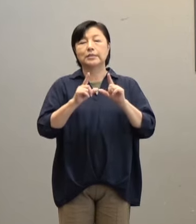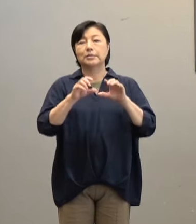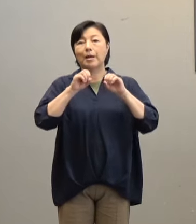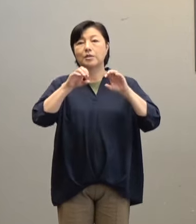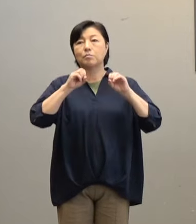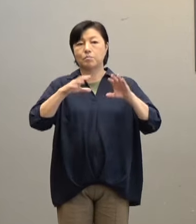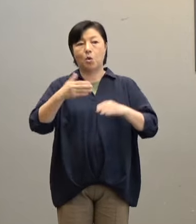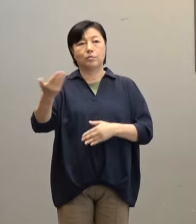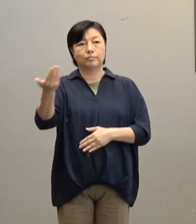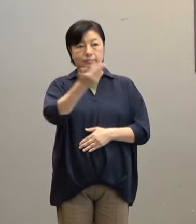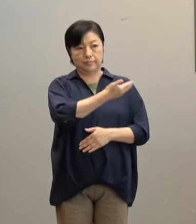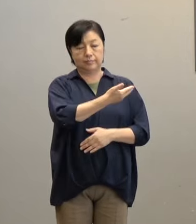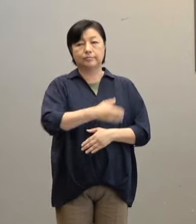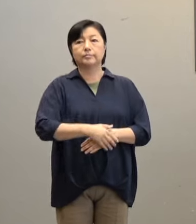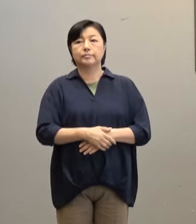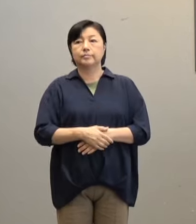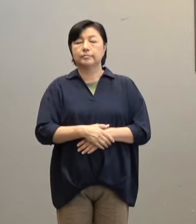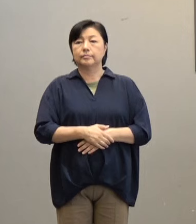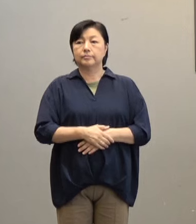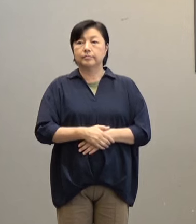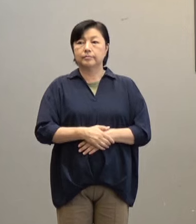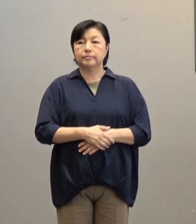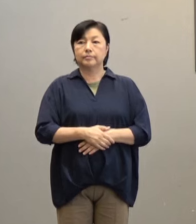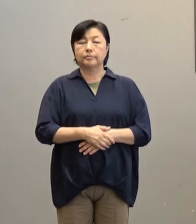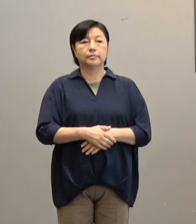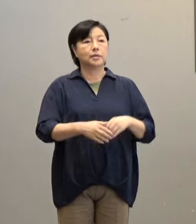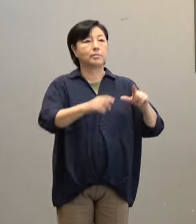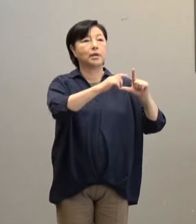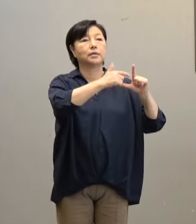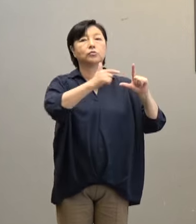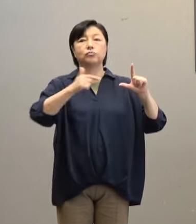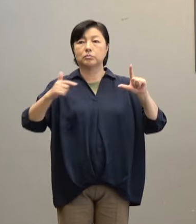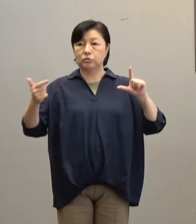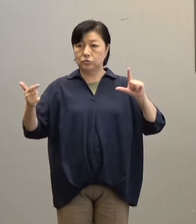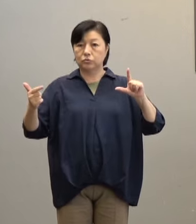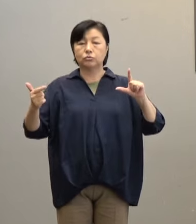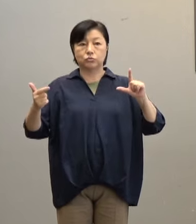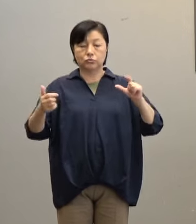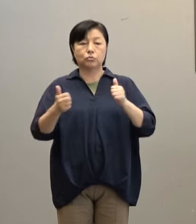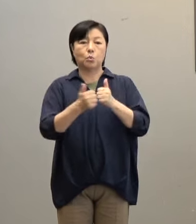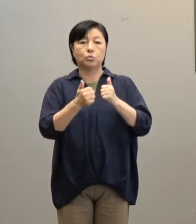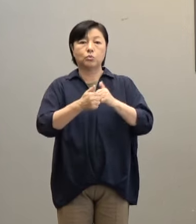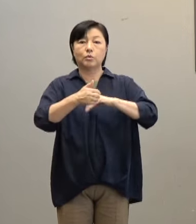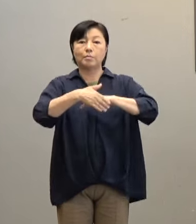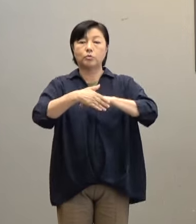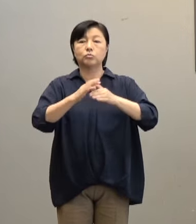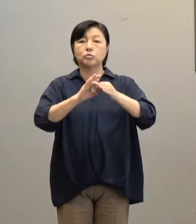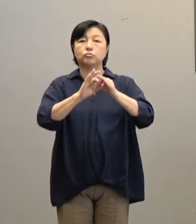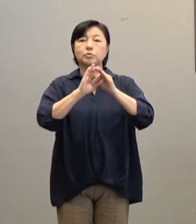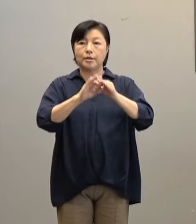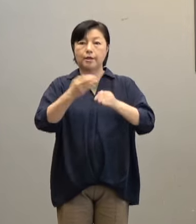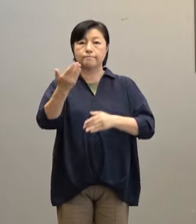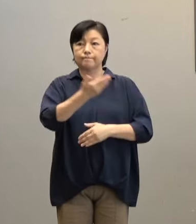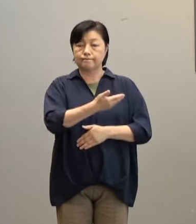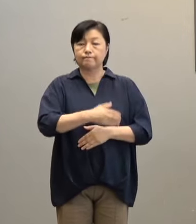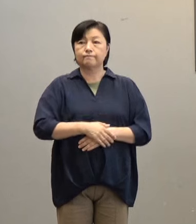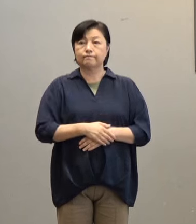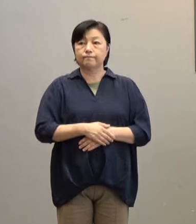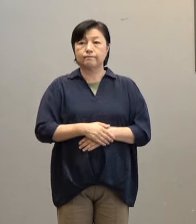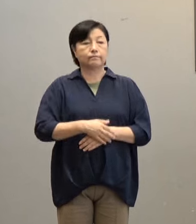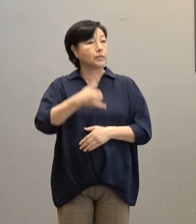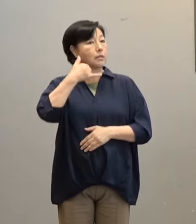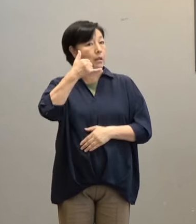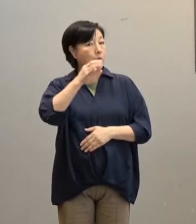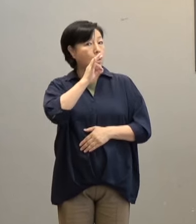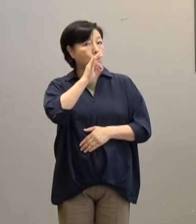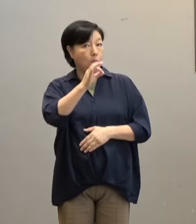千葉日報の島津と申します。まず LGBTQ の相談窓口についてなんですが、電話と